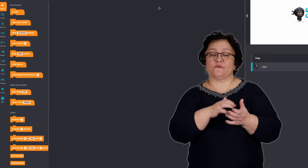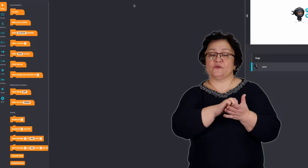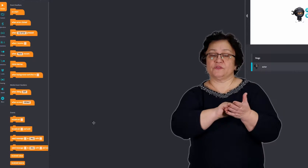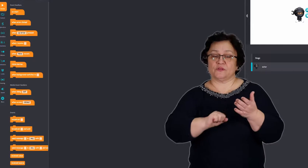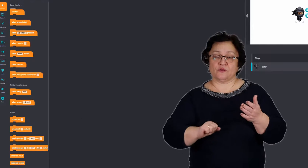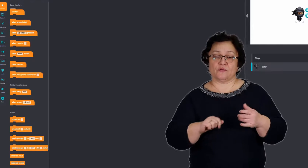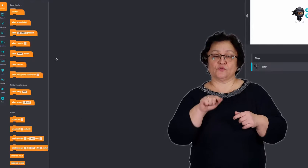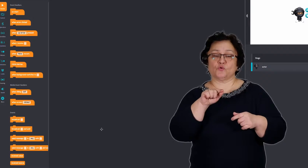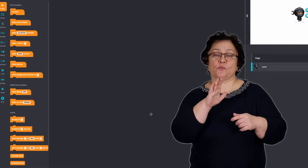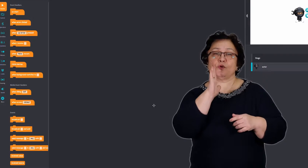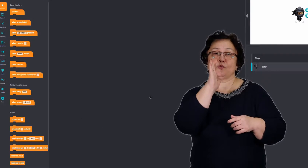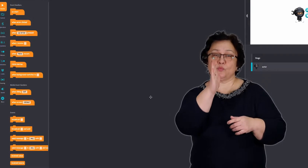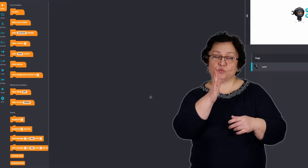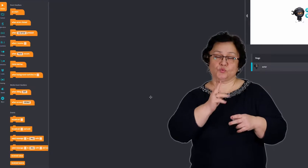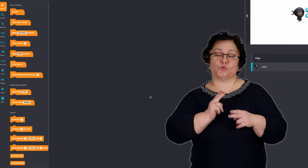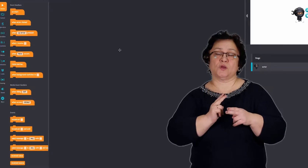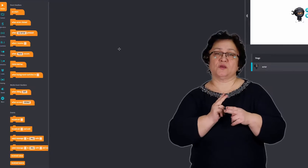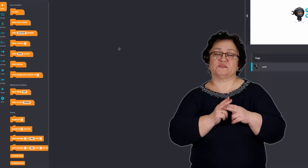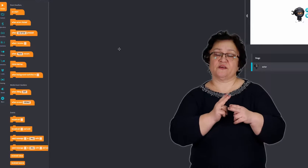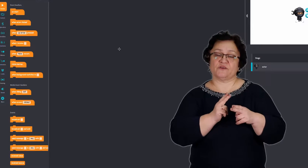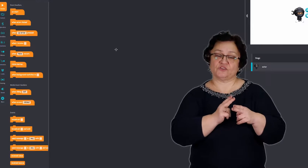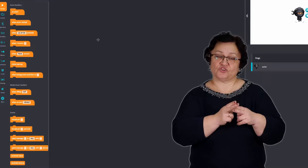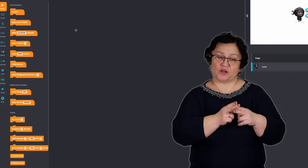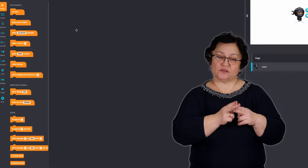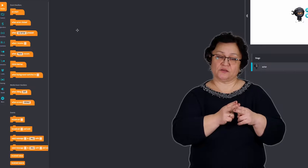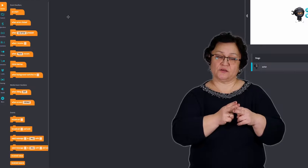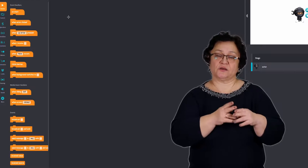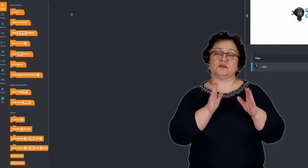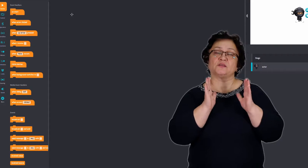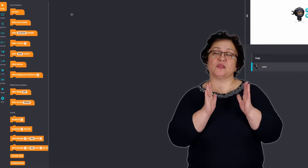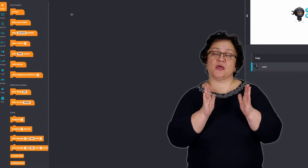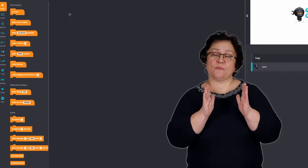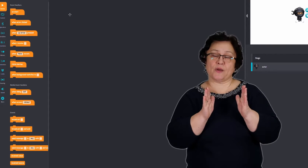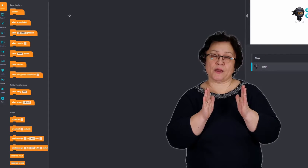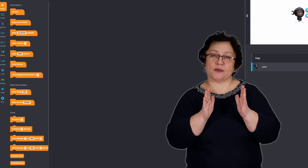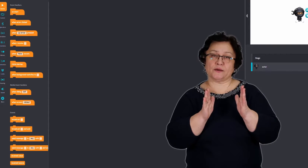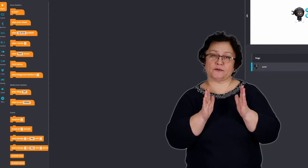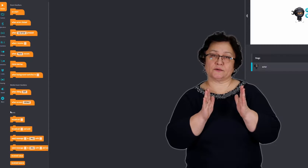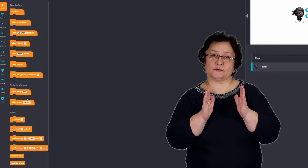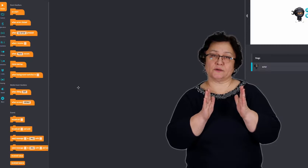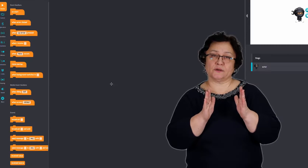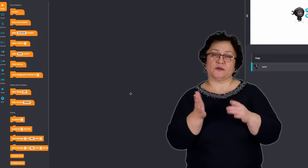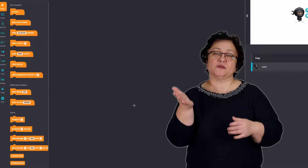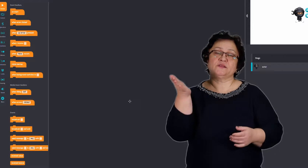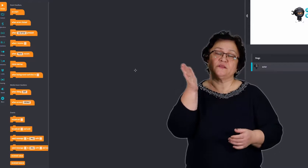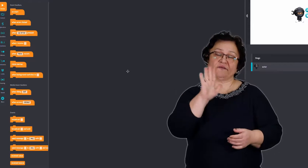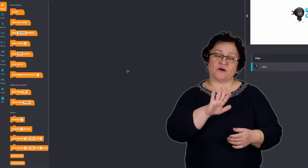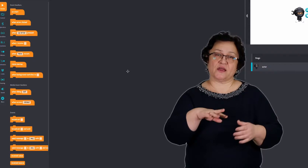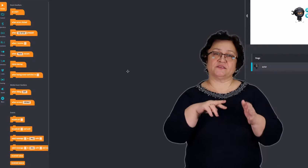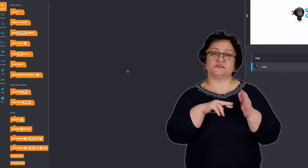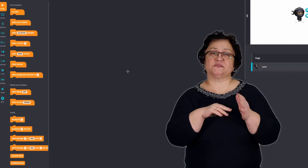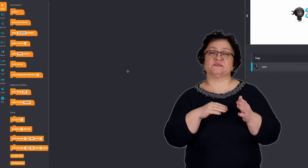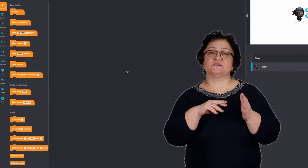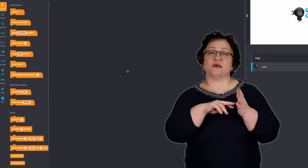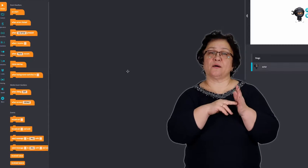важливо перетягнути і видалити, бо інакше вони тобі будуть заважати.